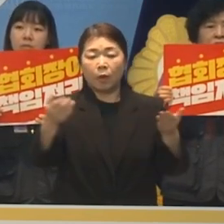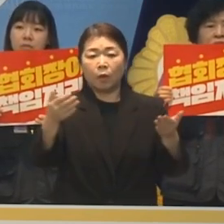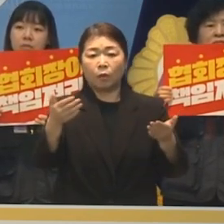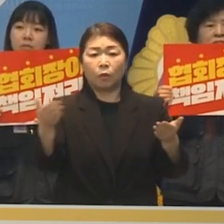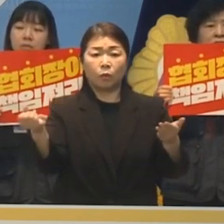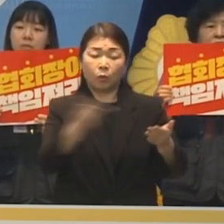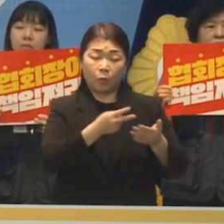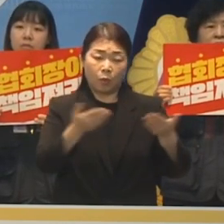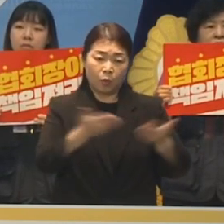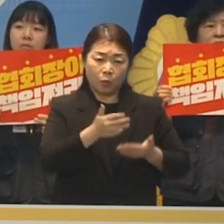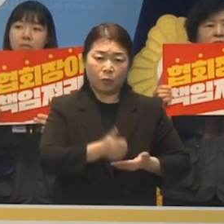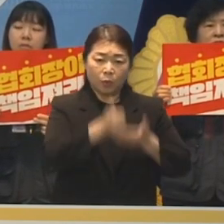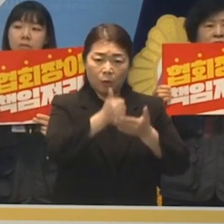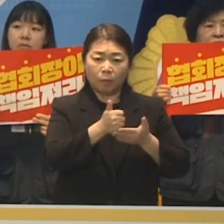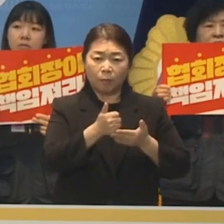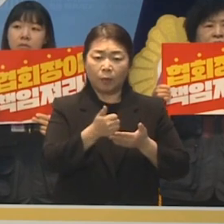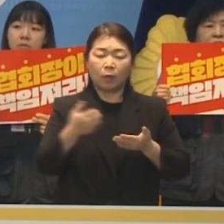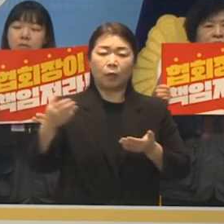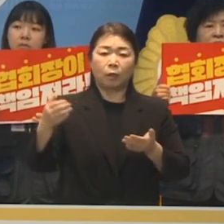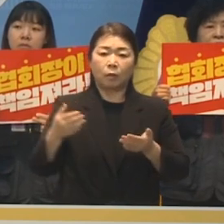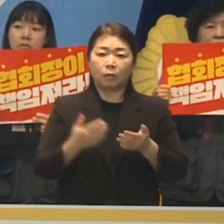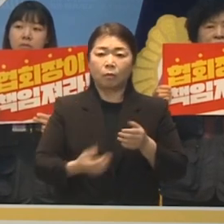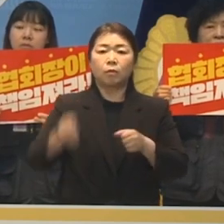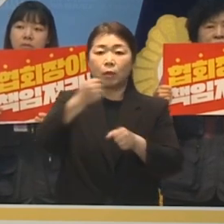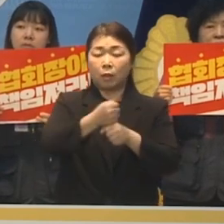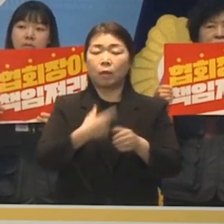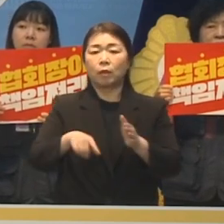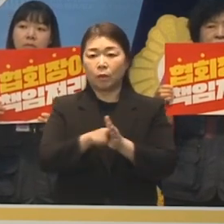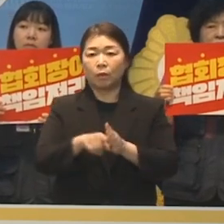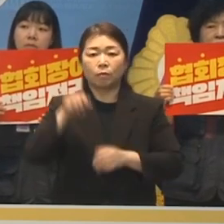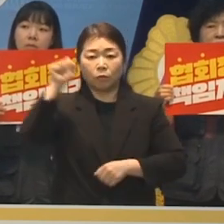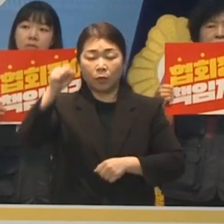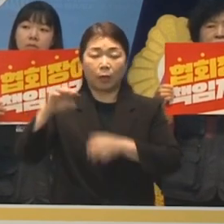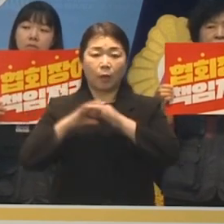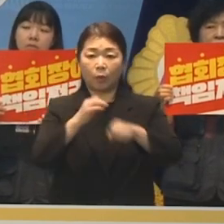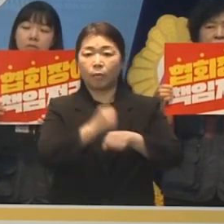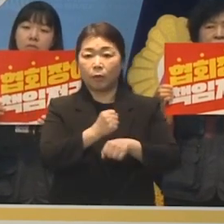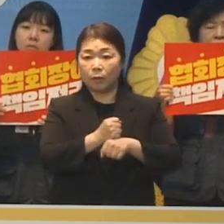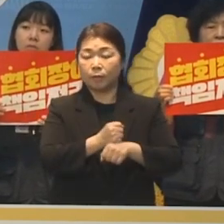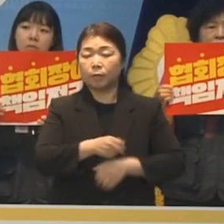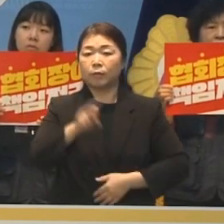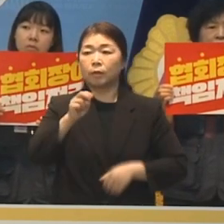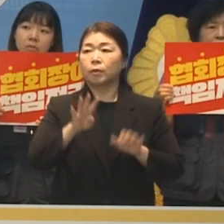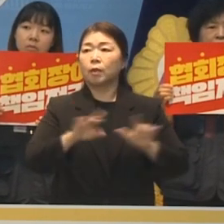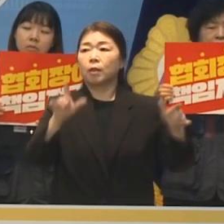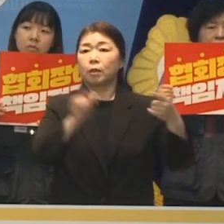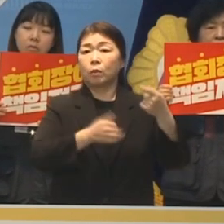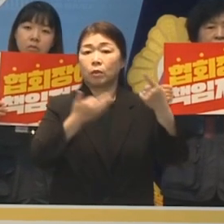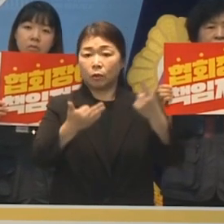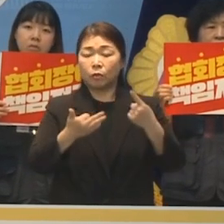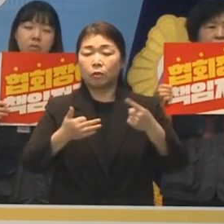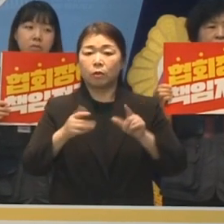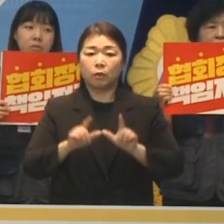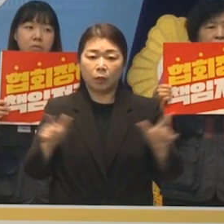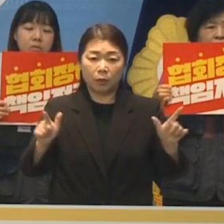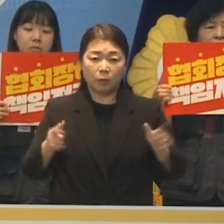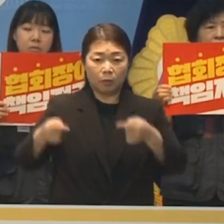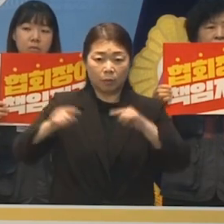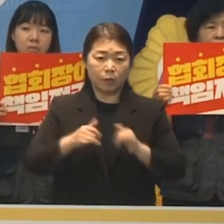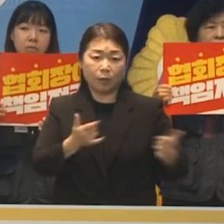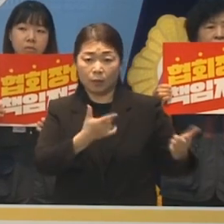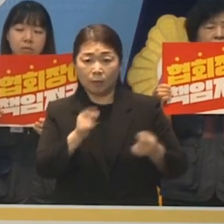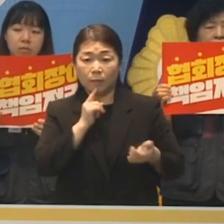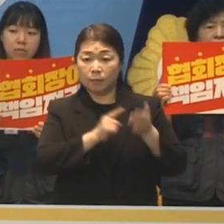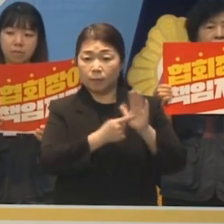때까지 투쟁을 지속할 것이다. 2024년 1월 19일 기자회견 참가자